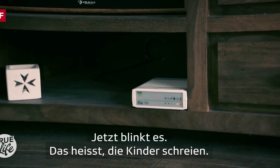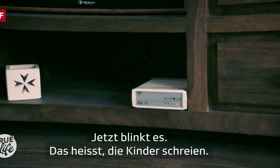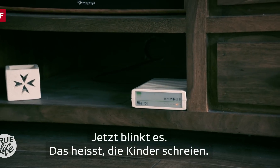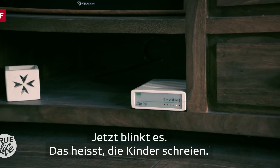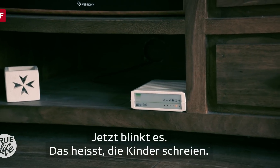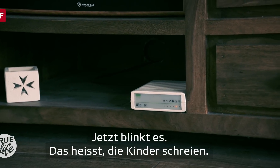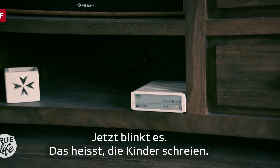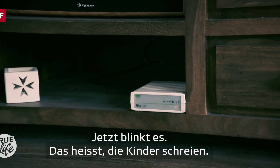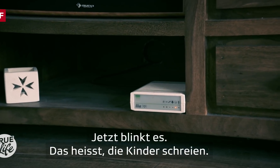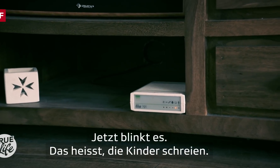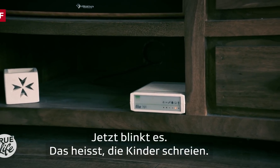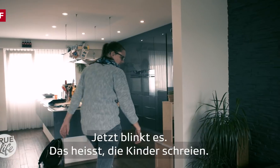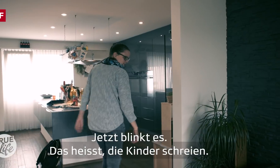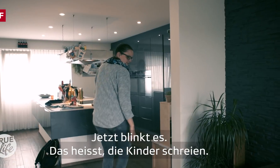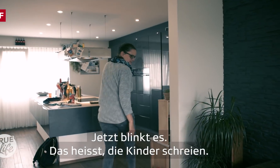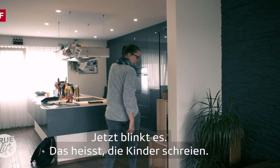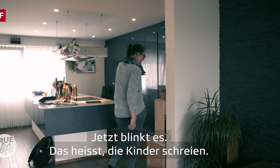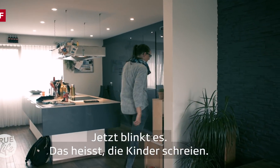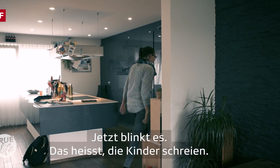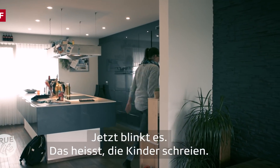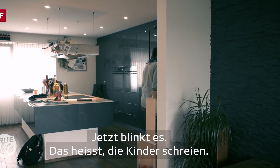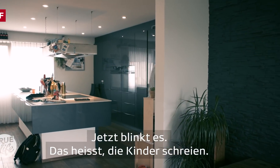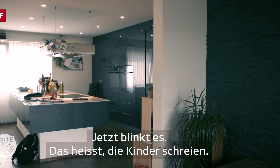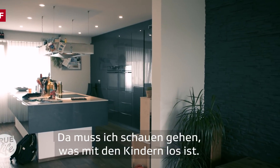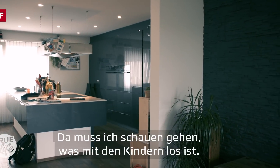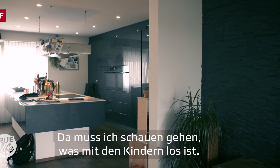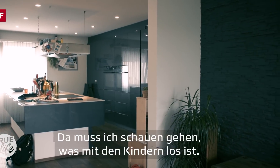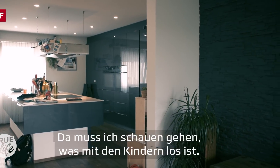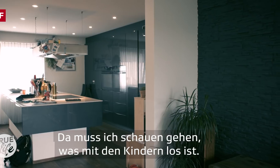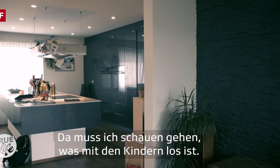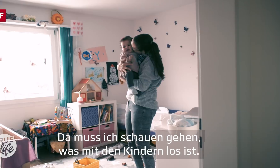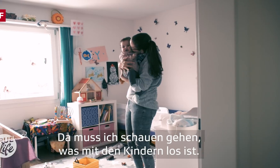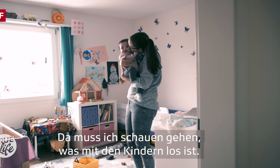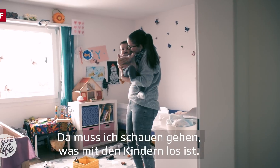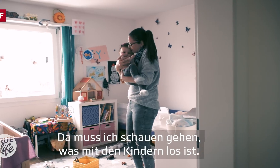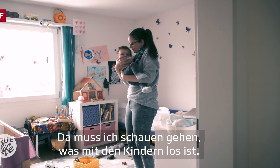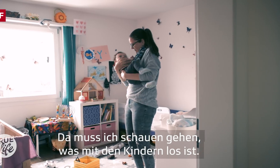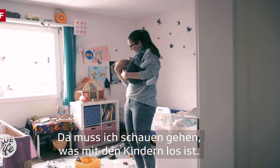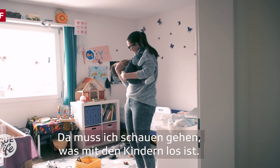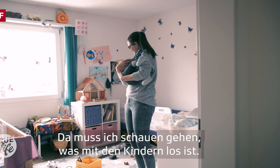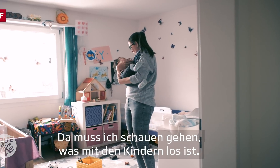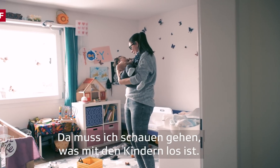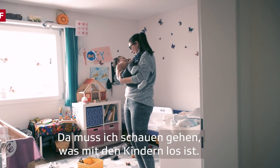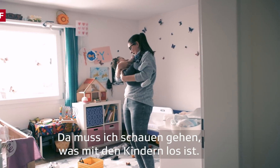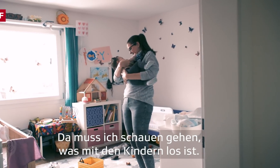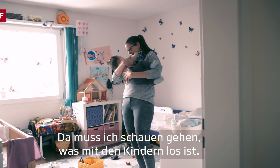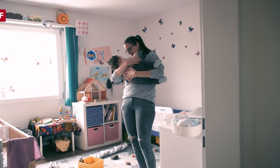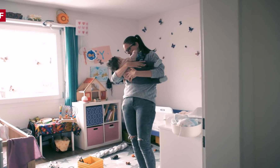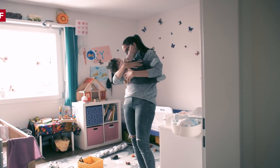Sechs Punkte, das heißt, die Kinder schreien, dann muss ich nach vorne schauen, was passiert. Also ich